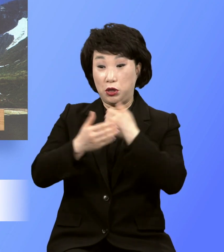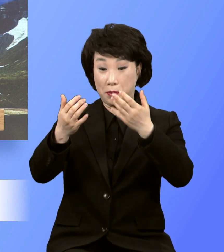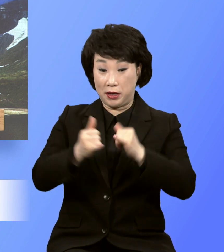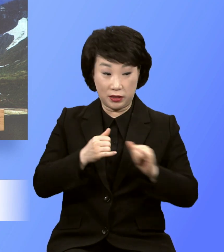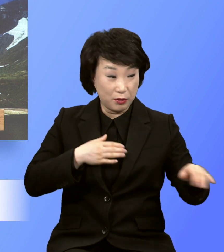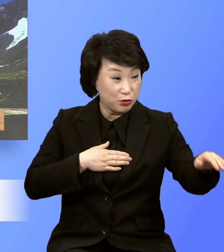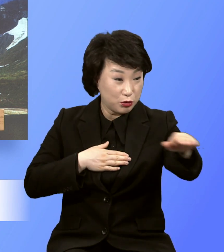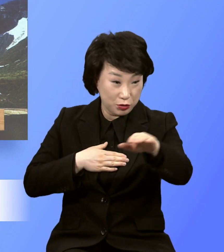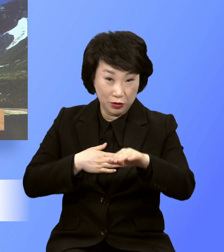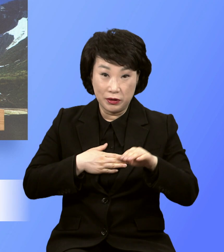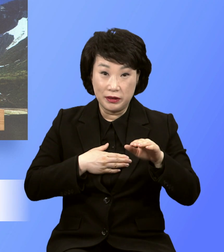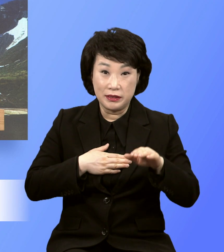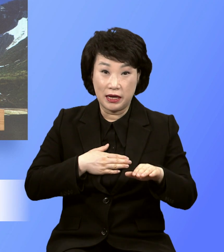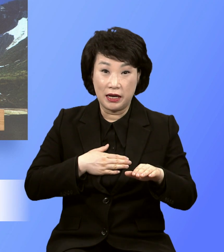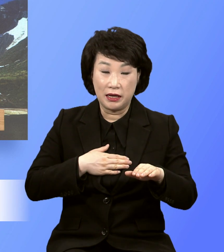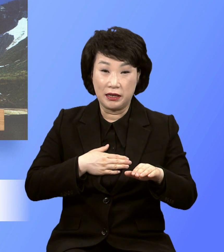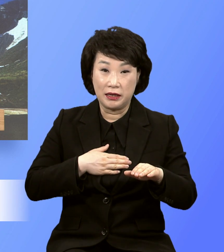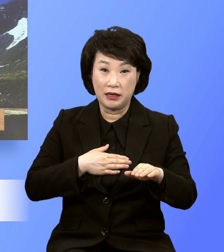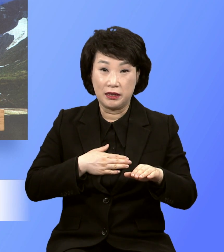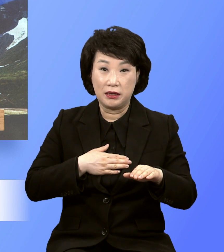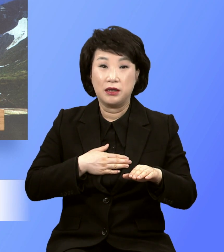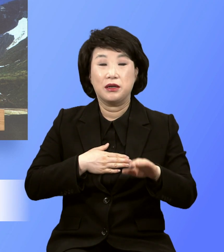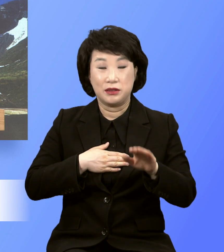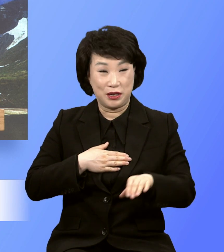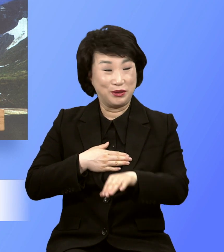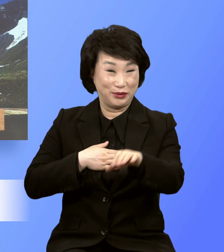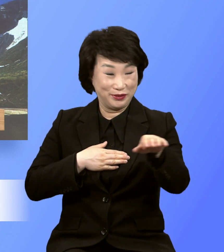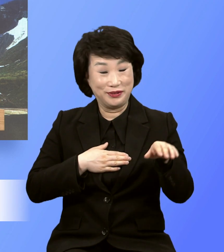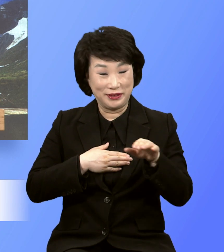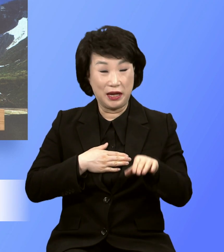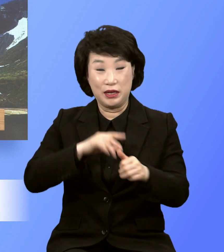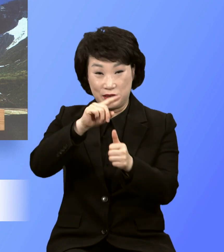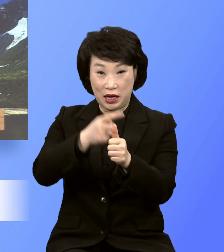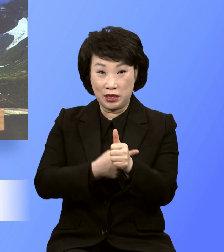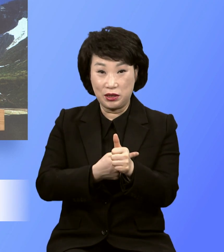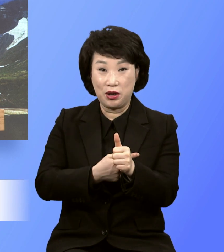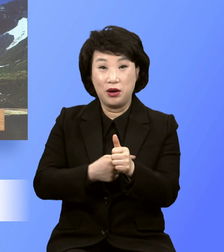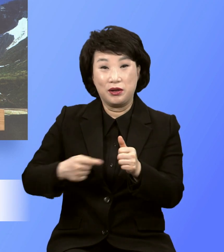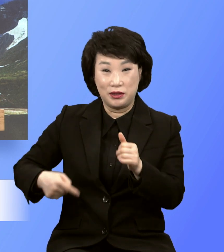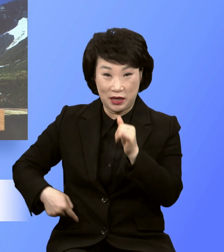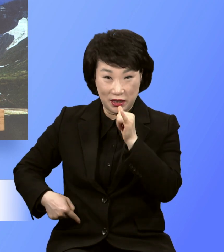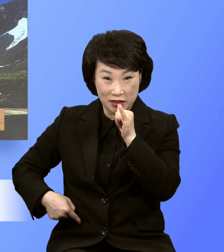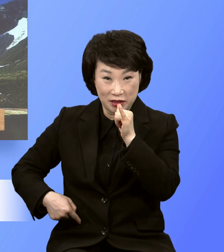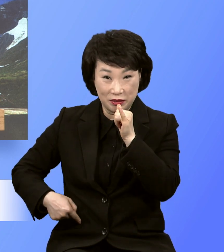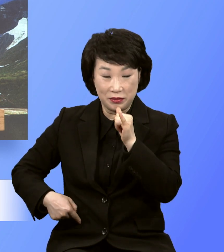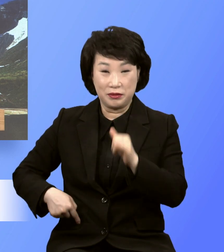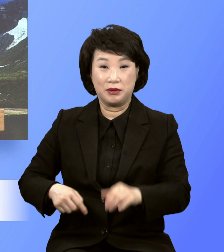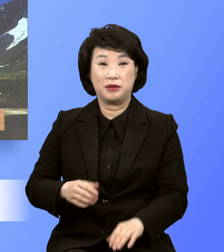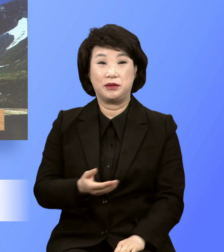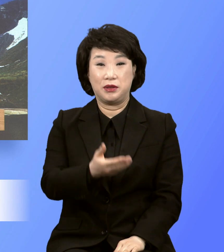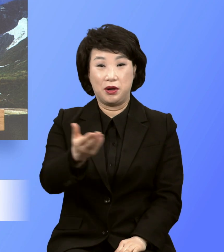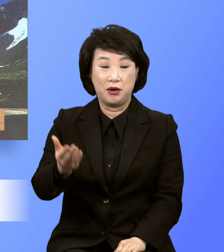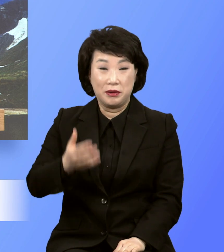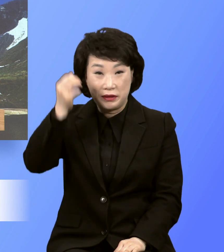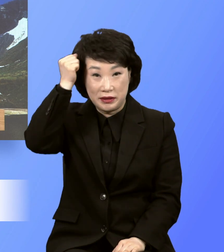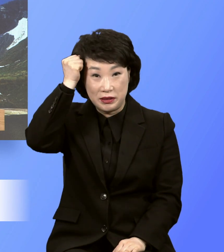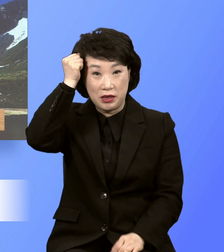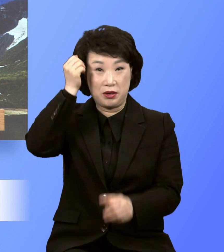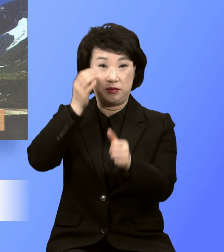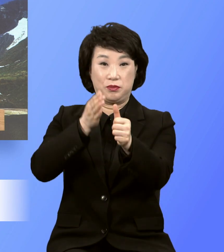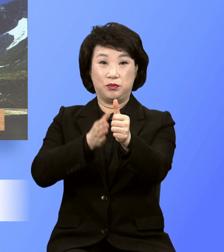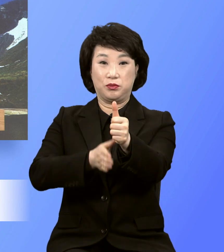입은 자들로서의 최소한의 당연한 양심이라는 것을